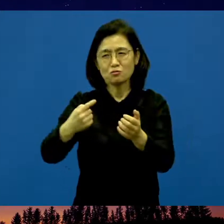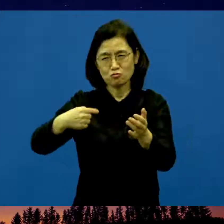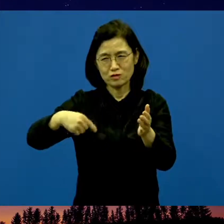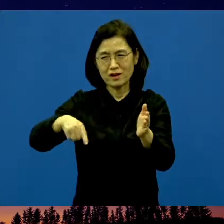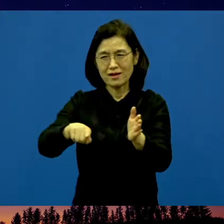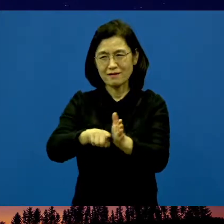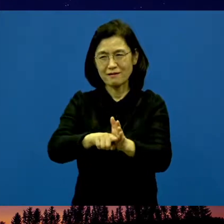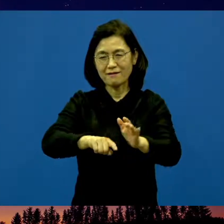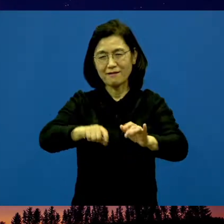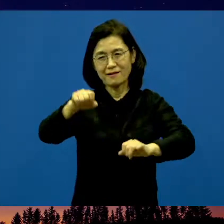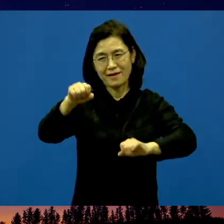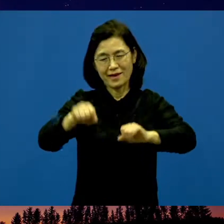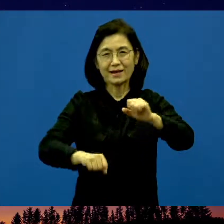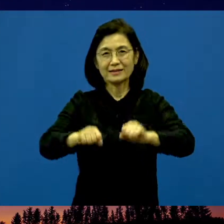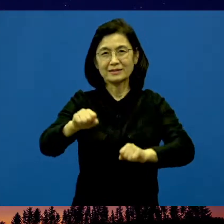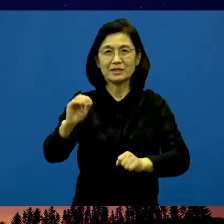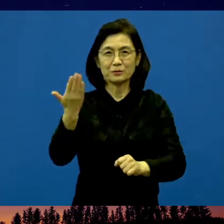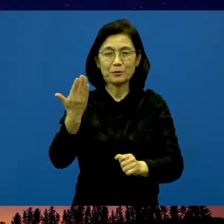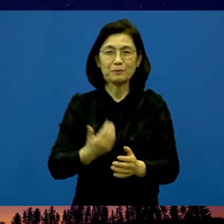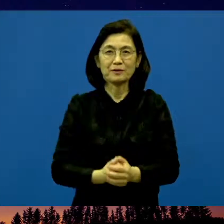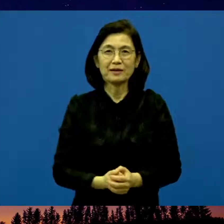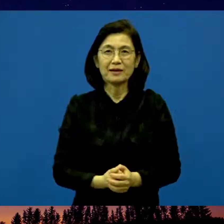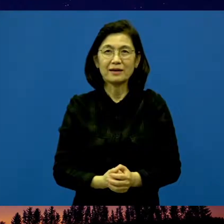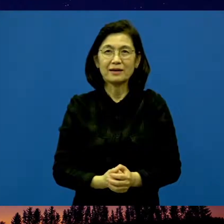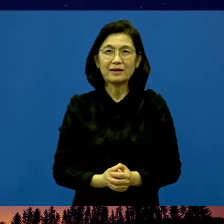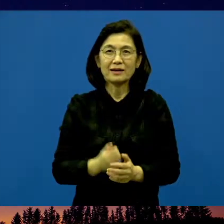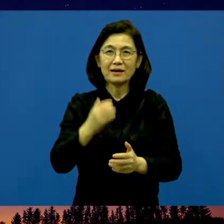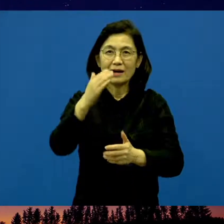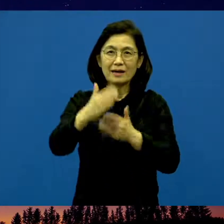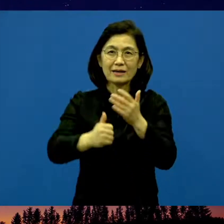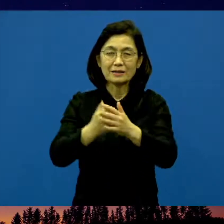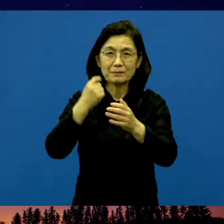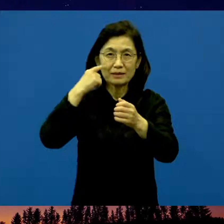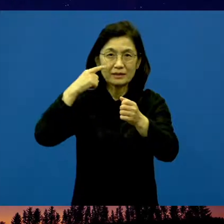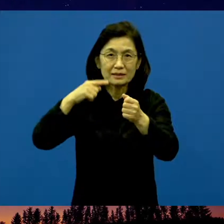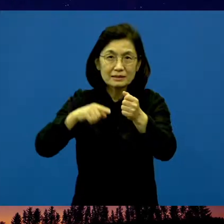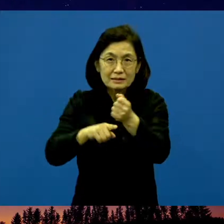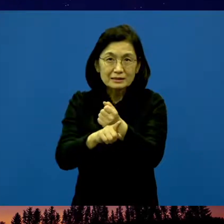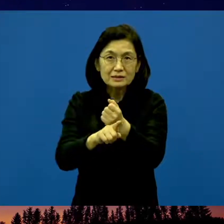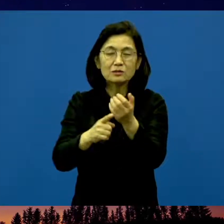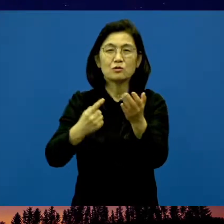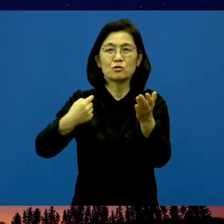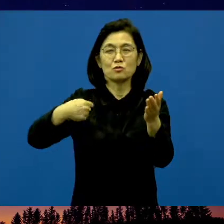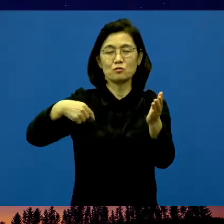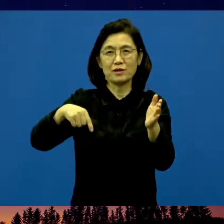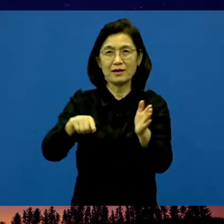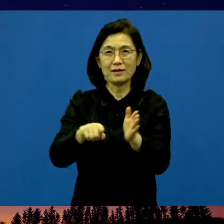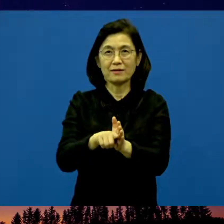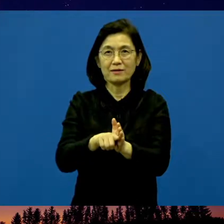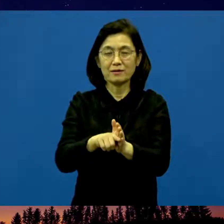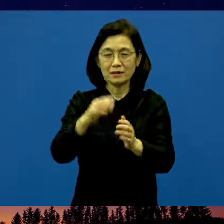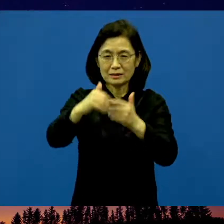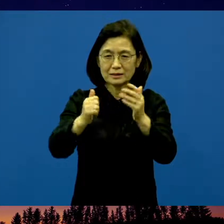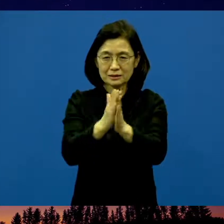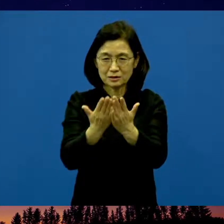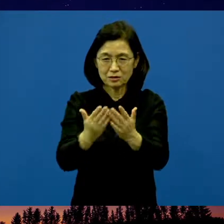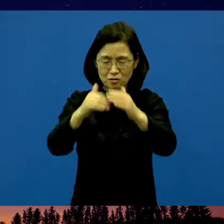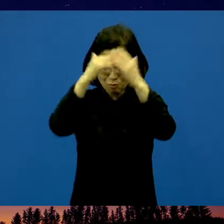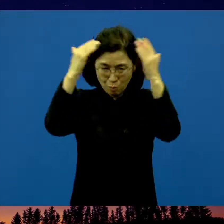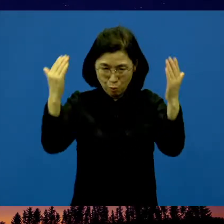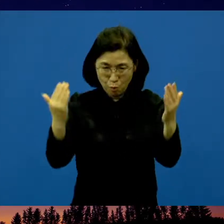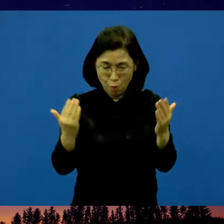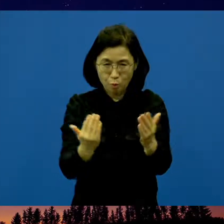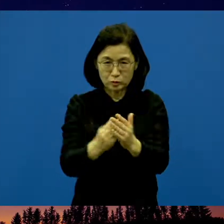하나님의 당신의 뜻 안에 있는 겁니다. 당신의 뜻을 위하여. 성경은 전체가 하나님의 뜻이고 그